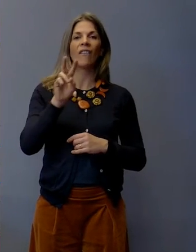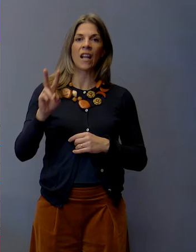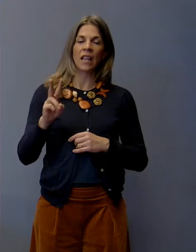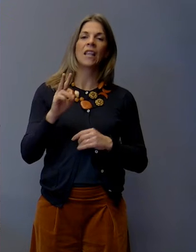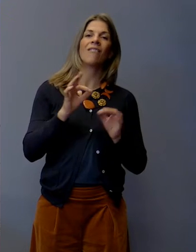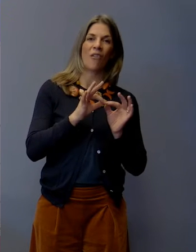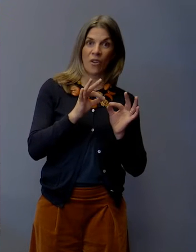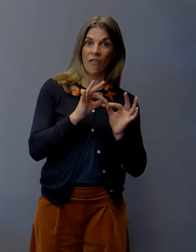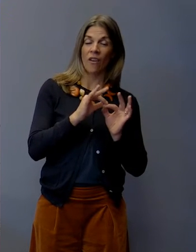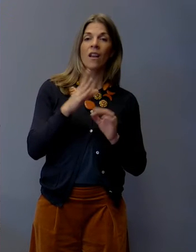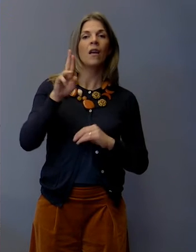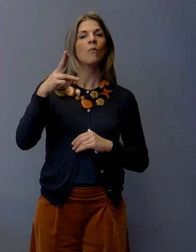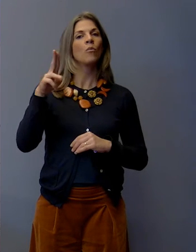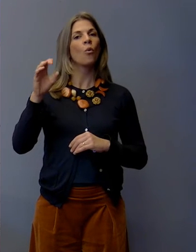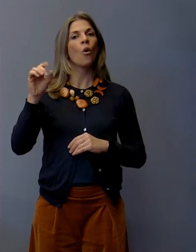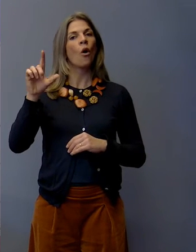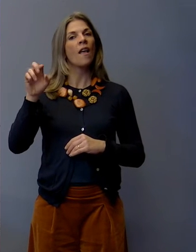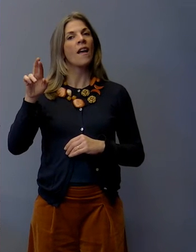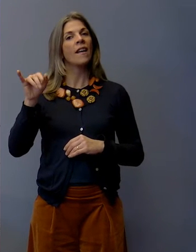consigliera bruccoleri